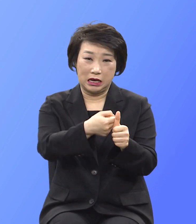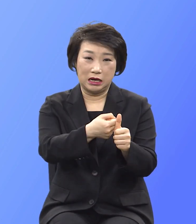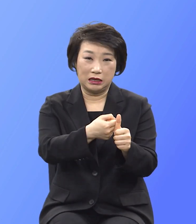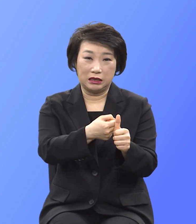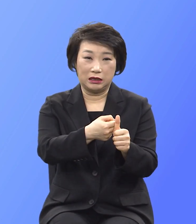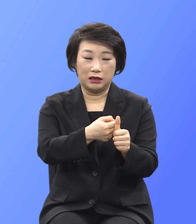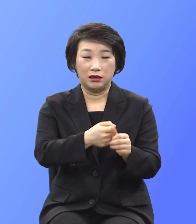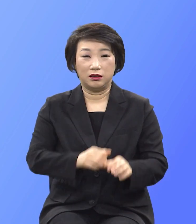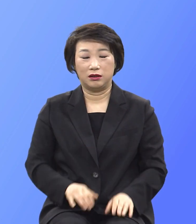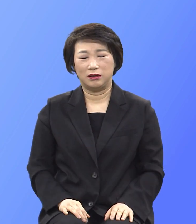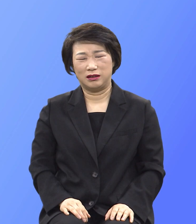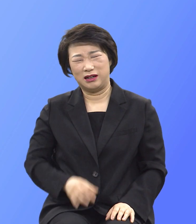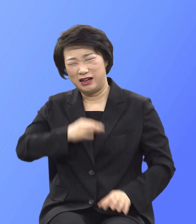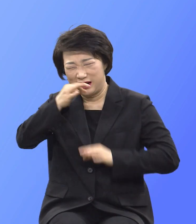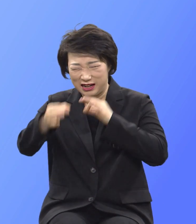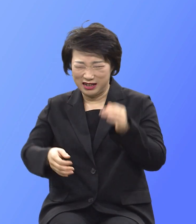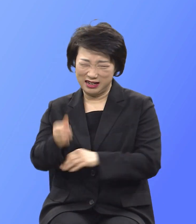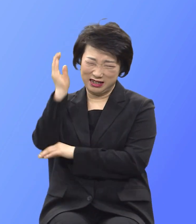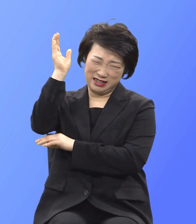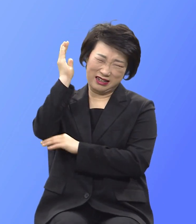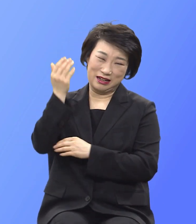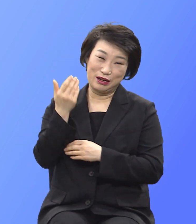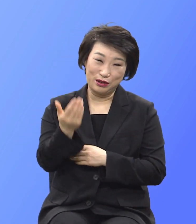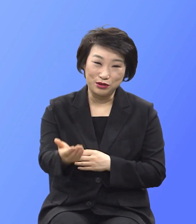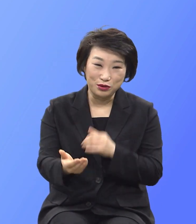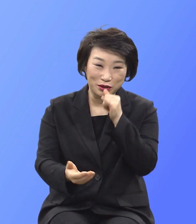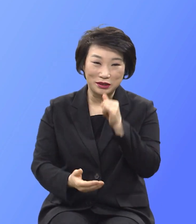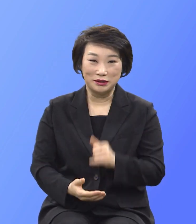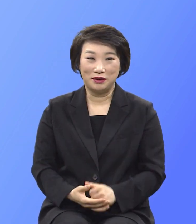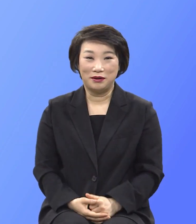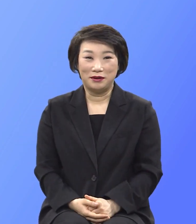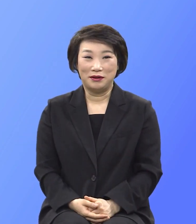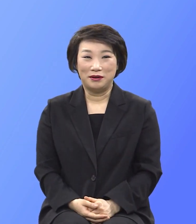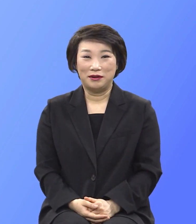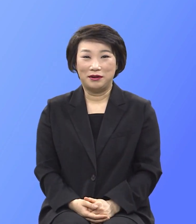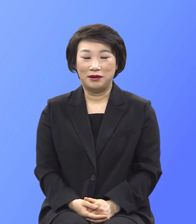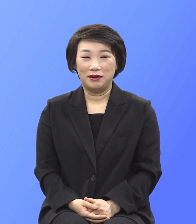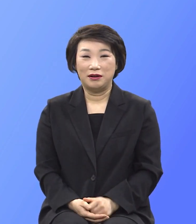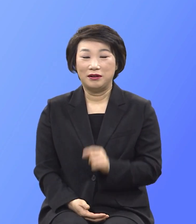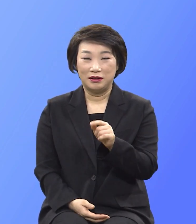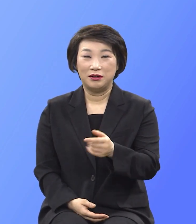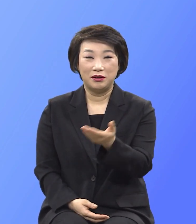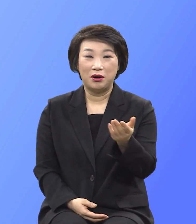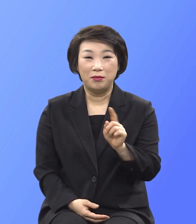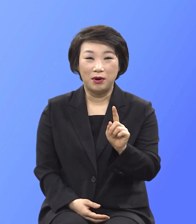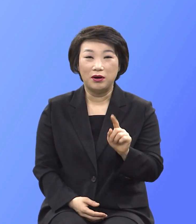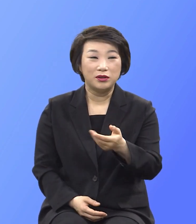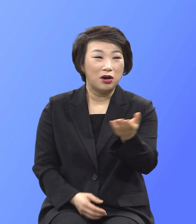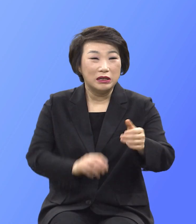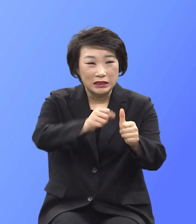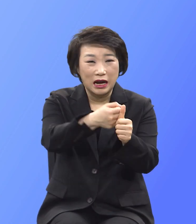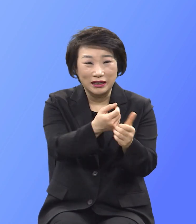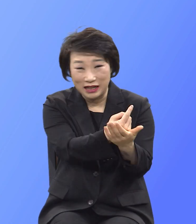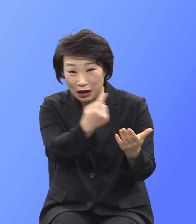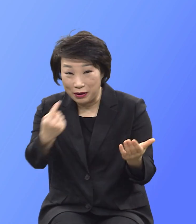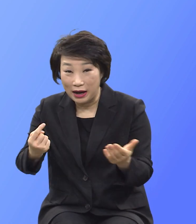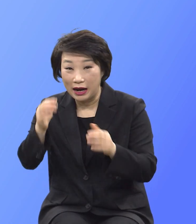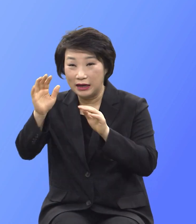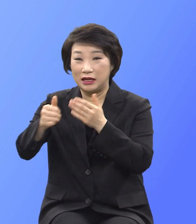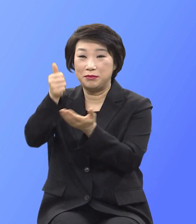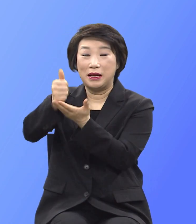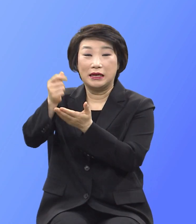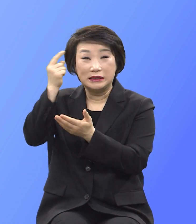재앙이라고 목이 터지도록 외쳐댑니다. 그러므로 재앙에서 벗어나서